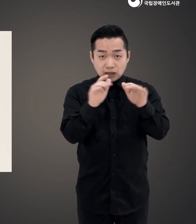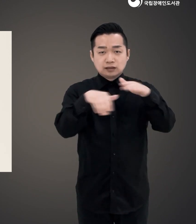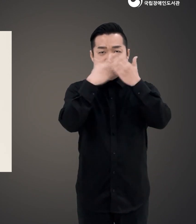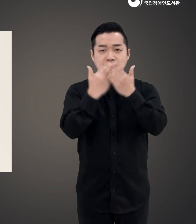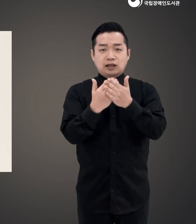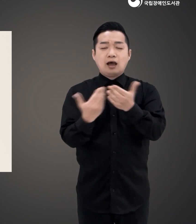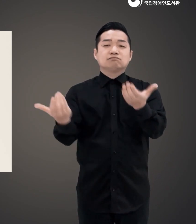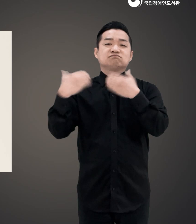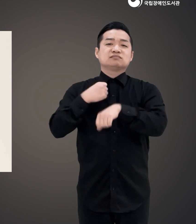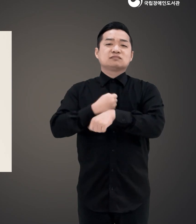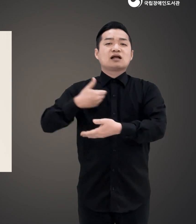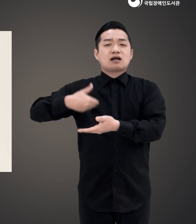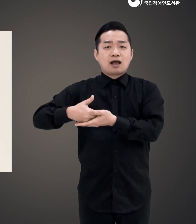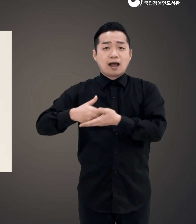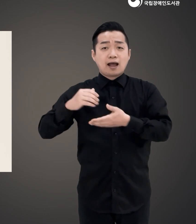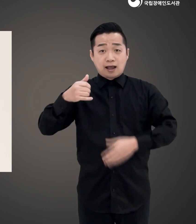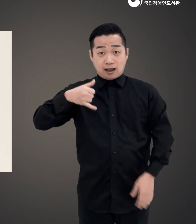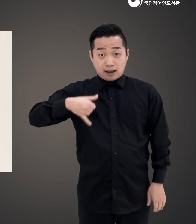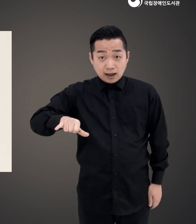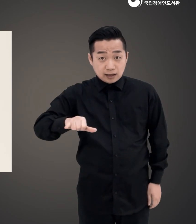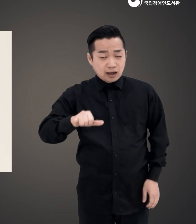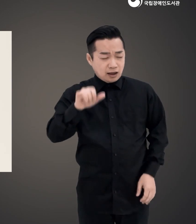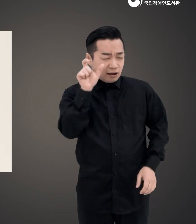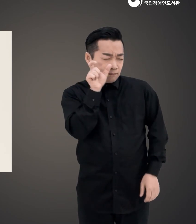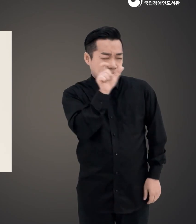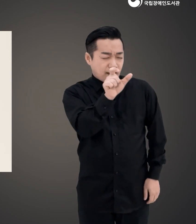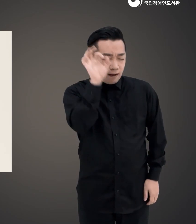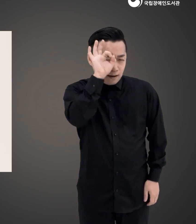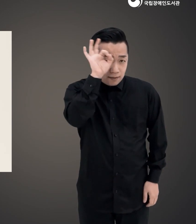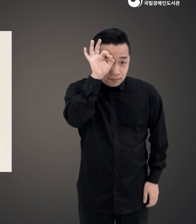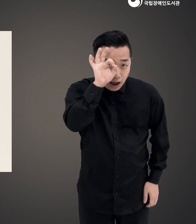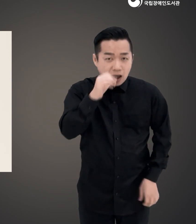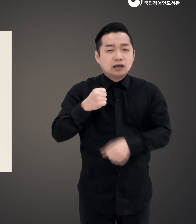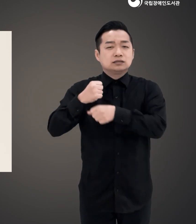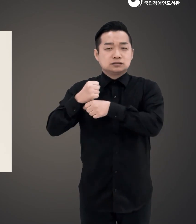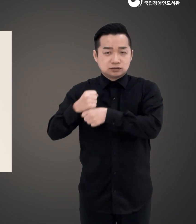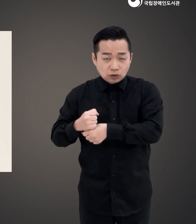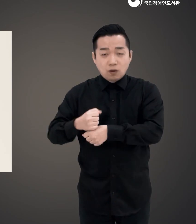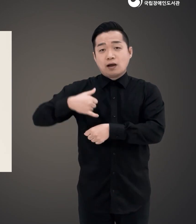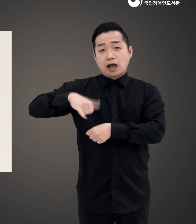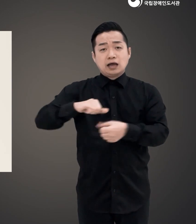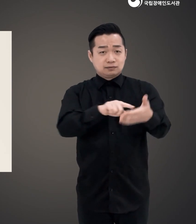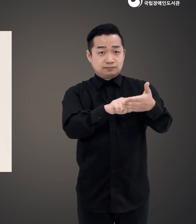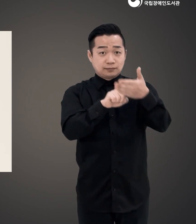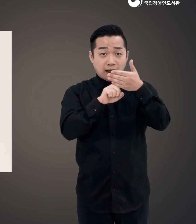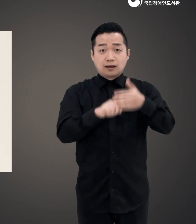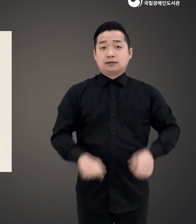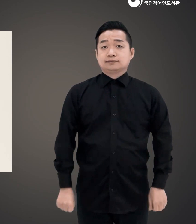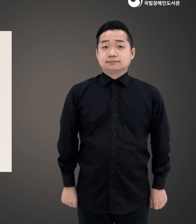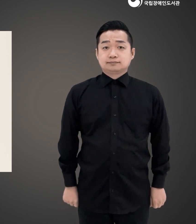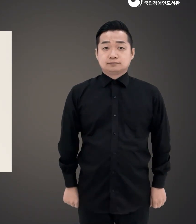인터넷에 다 해달라는 아이를 검색하자 의존적인 아이라는 답이 나왔다.